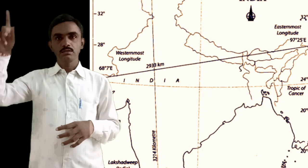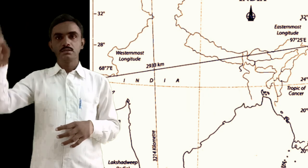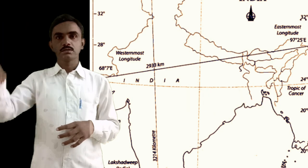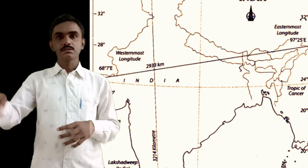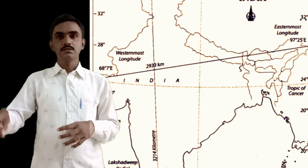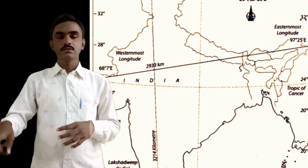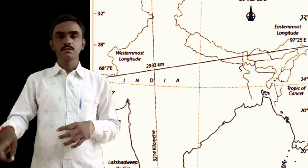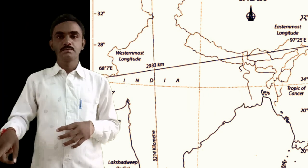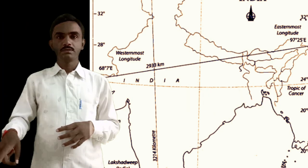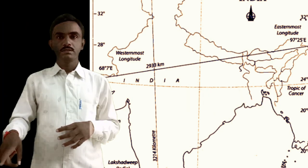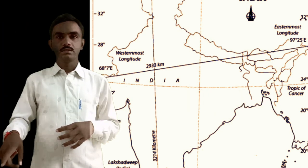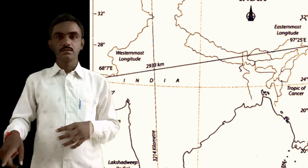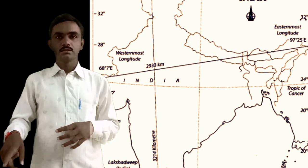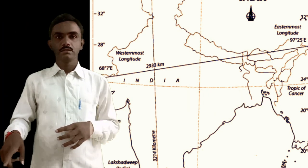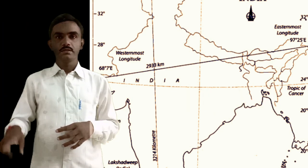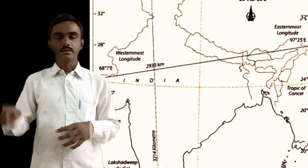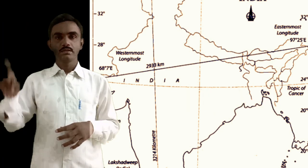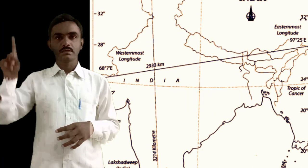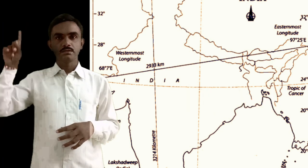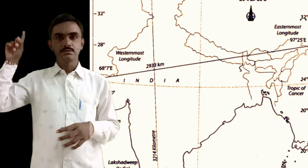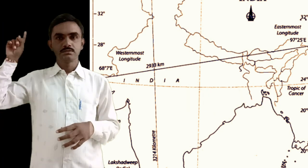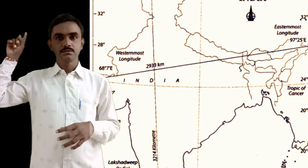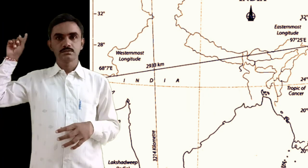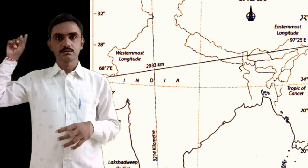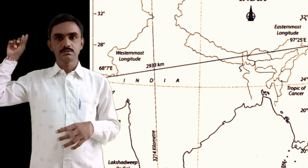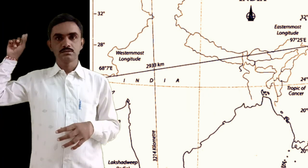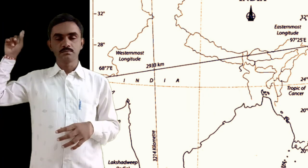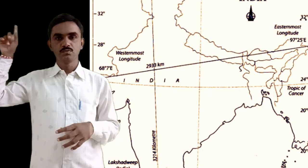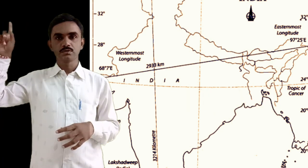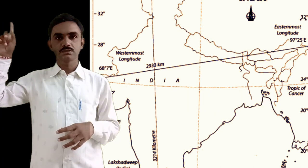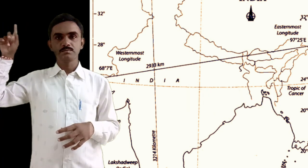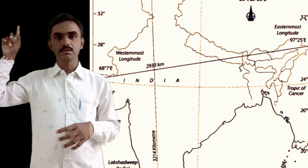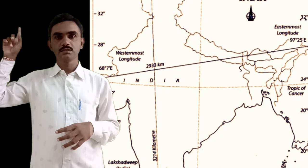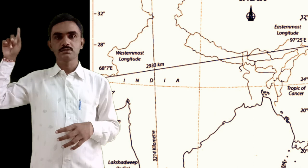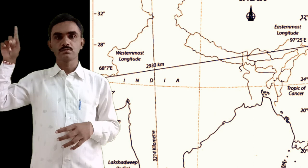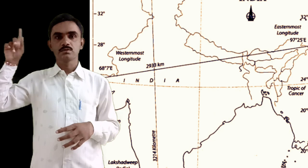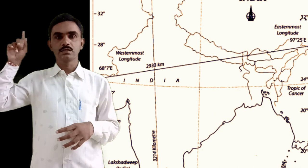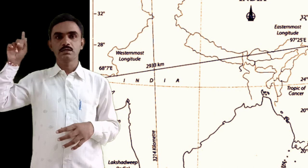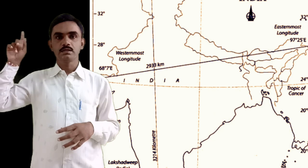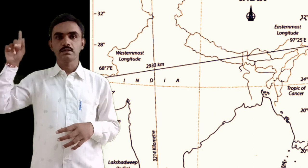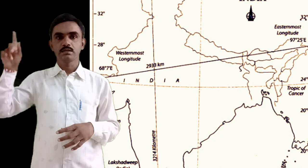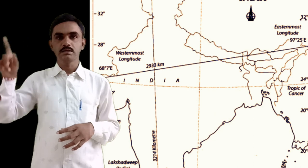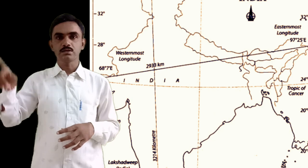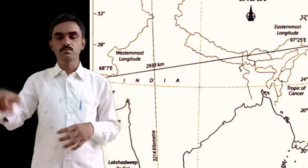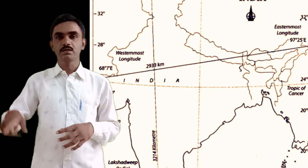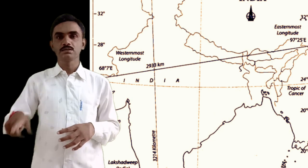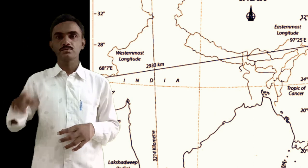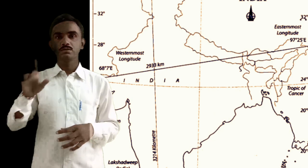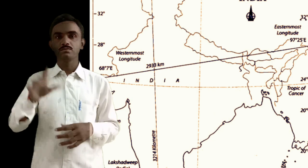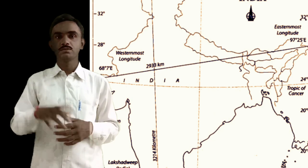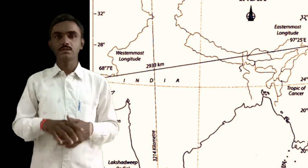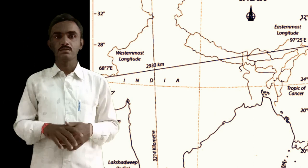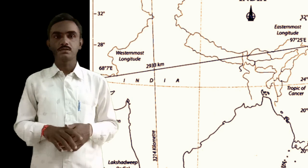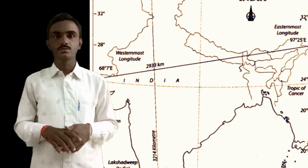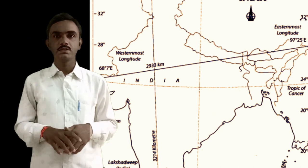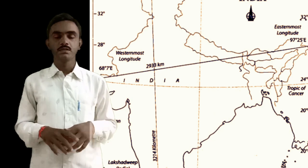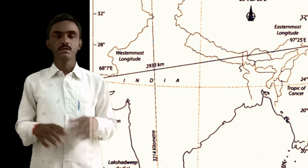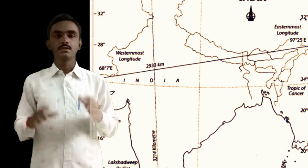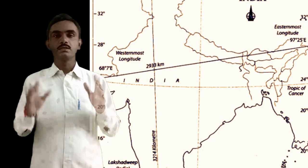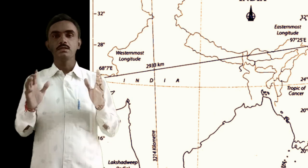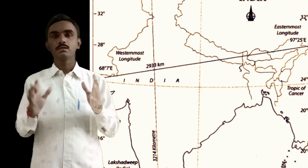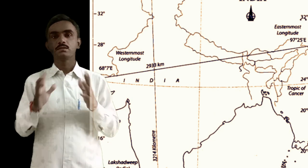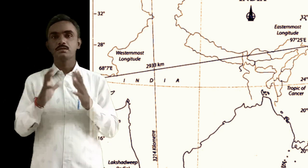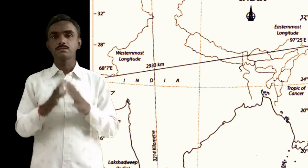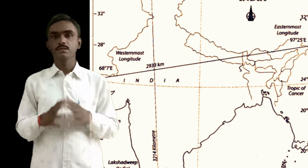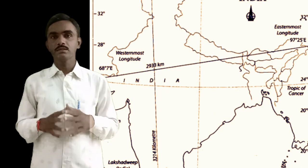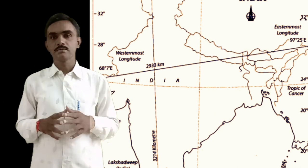ઉત્તરથી દક્ષિણ તરફ જઈએ એટલે કે જમ્મુ કાશ્મીરથી શરૂ કરી અને કન્યાકુમારી સુધીનું જે અંતર જોઈએ